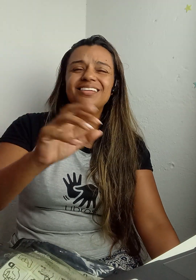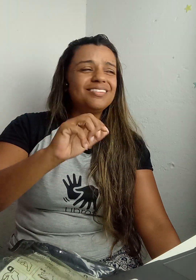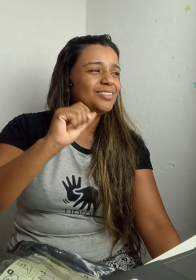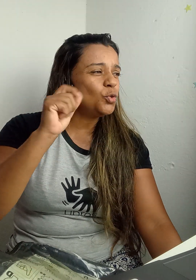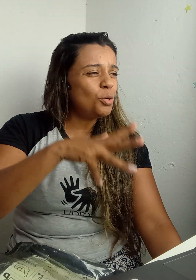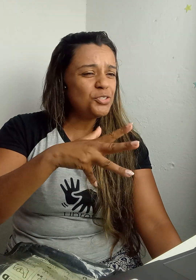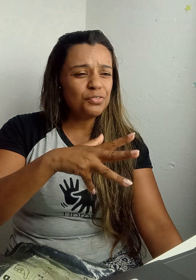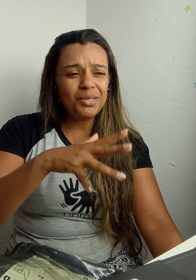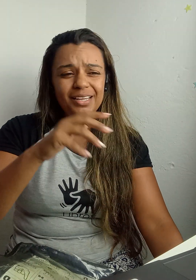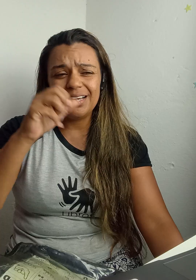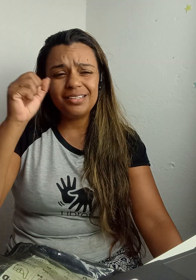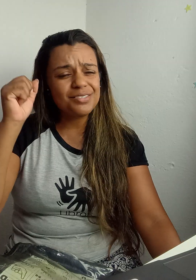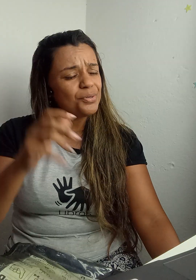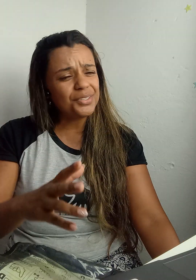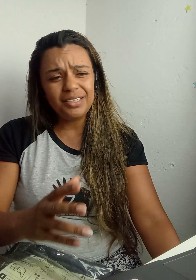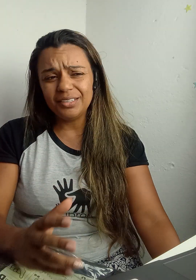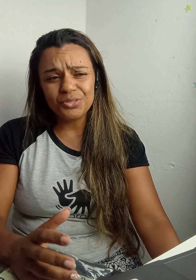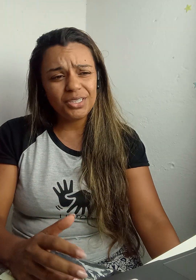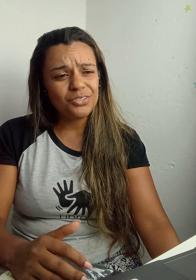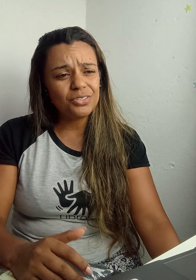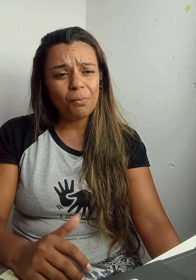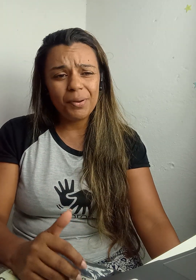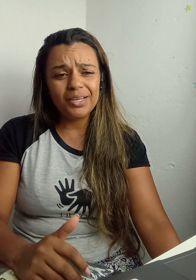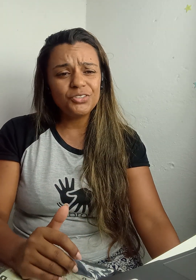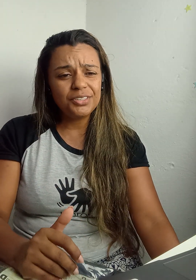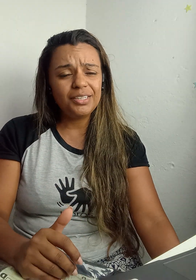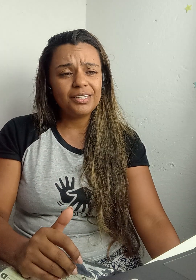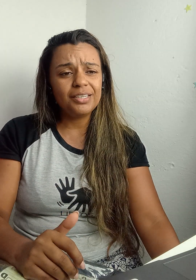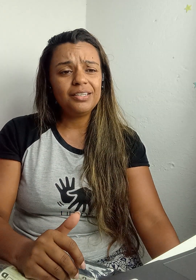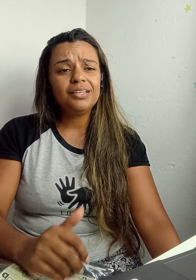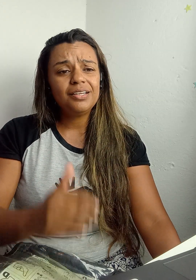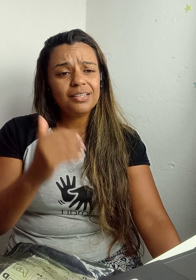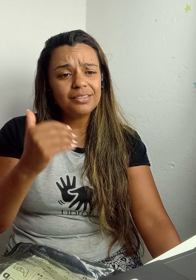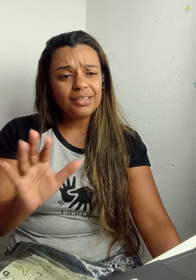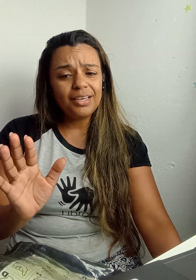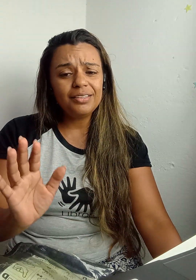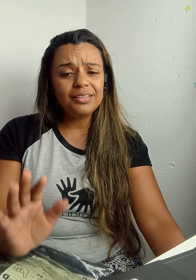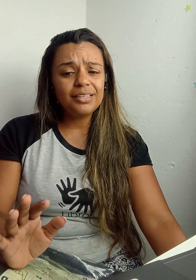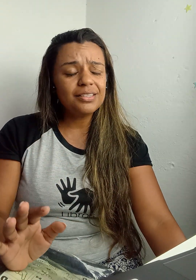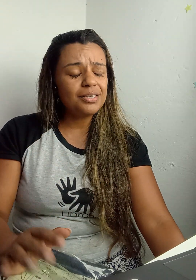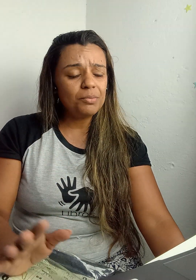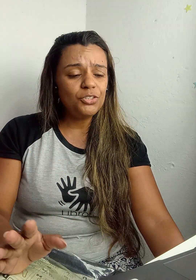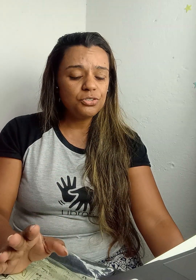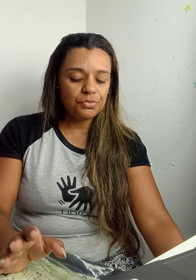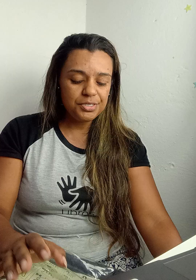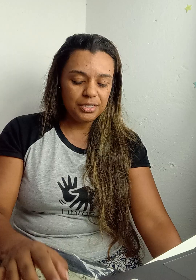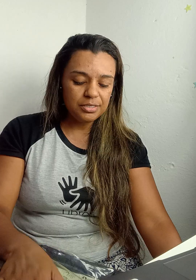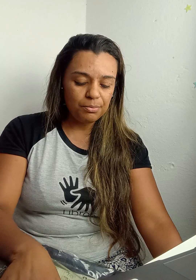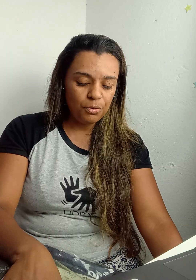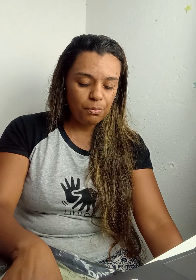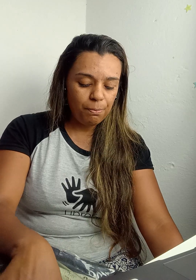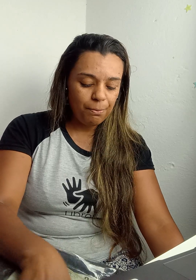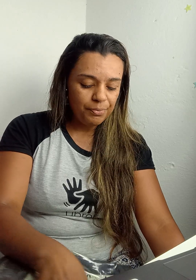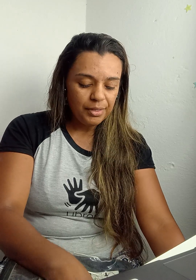placa, nome de familiares, vão treinando, gente. Não para de treinar até entrar na mente de vocês, tá bom? É